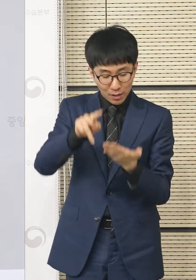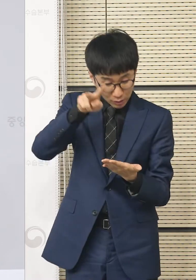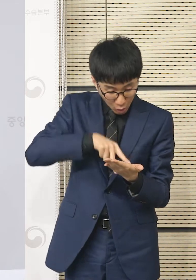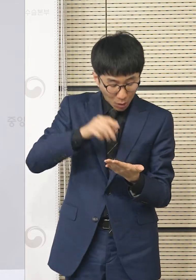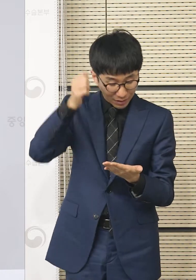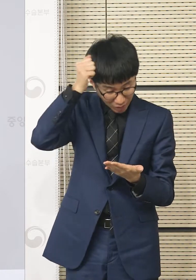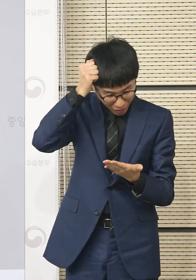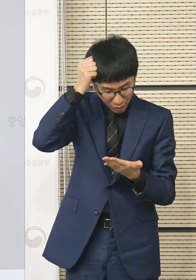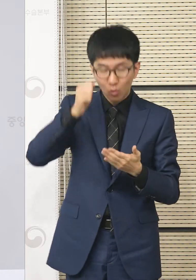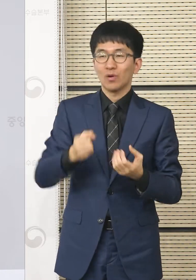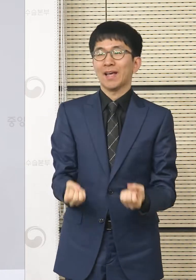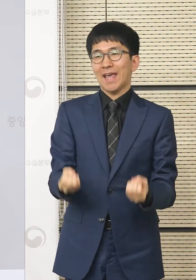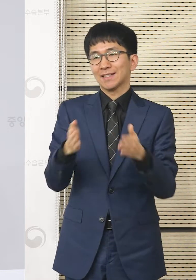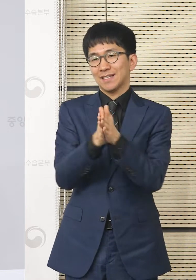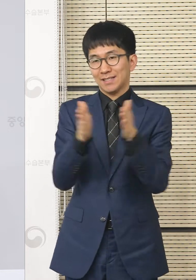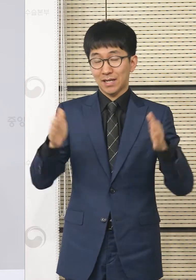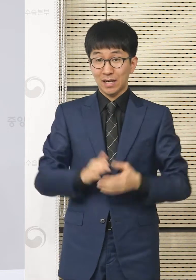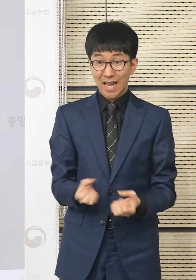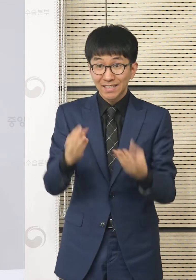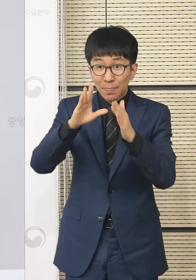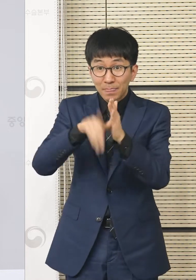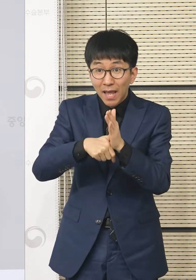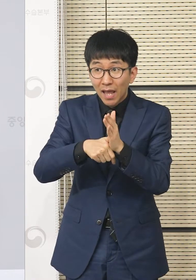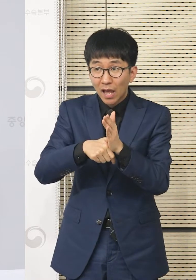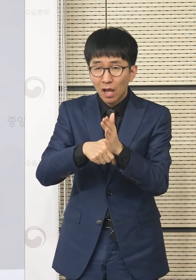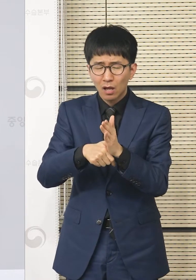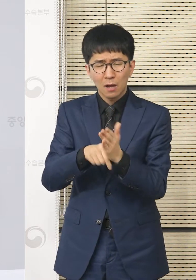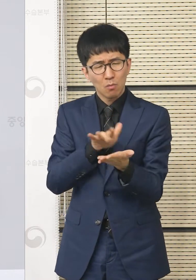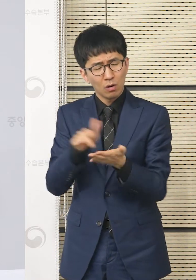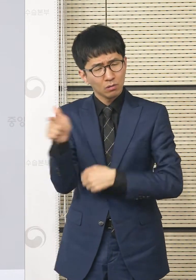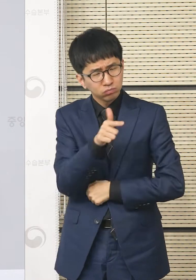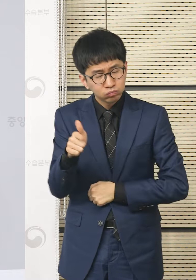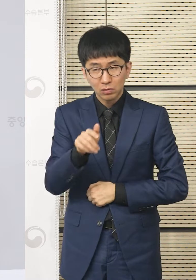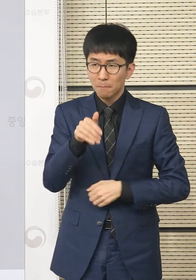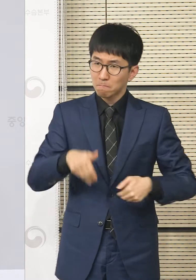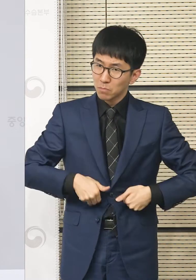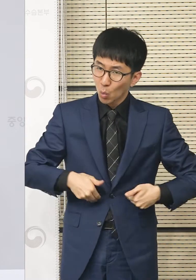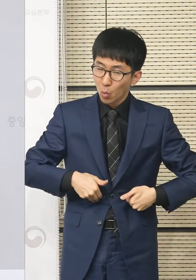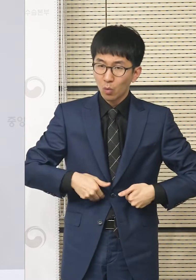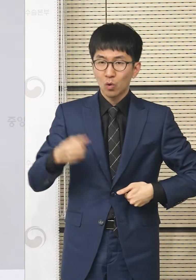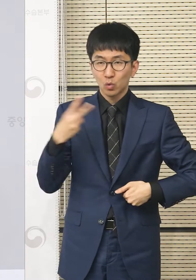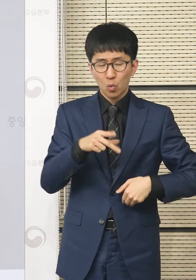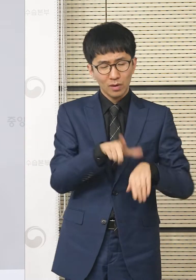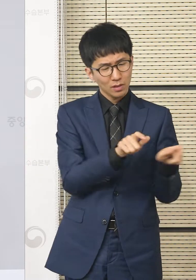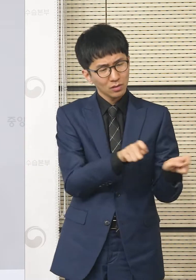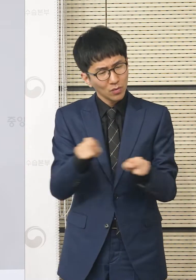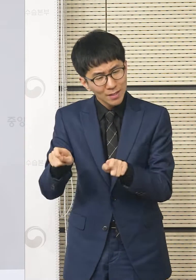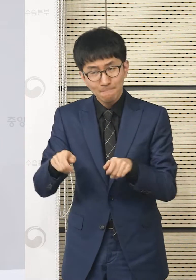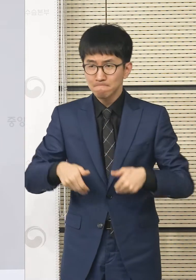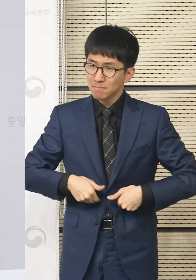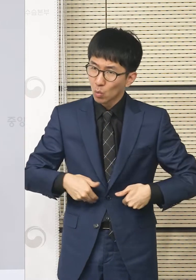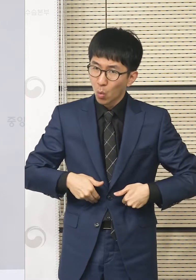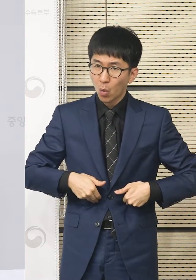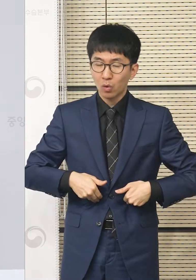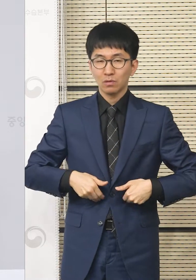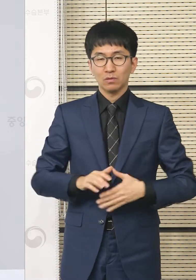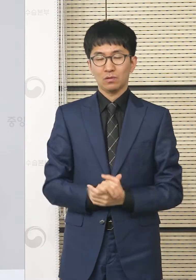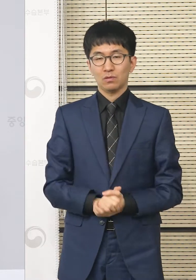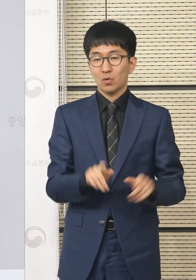시행합니다. 행사 개최 시 어떠한 방역 조치가 필요한지 또 행사를 연기해야